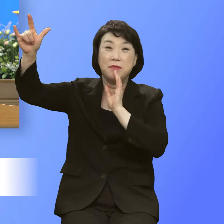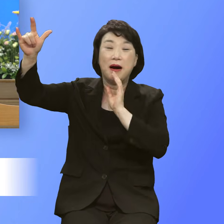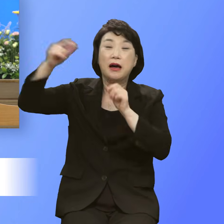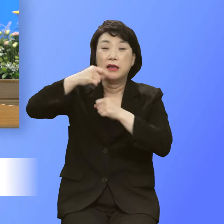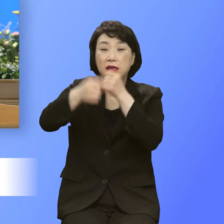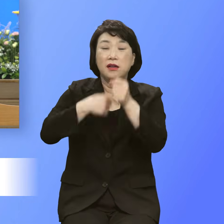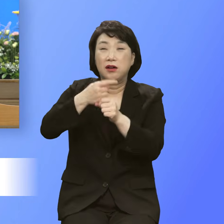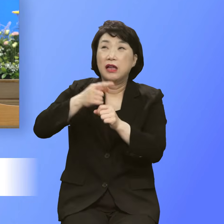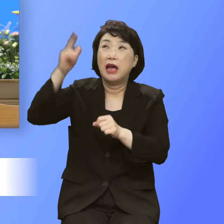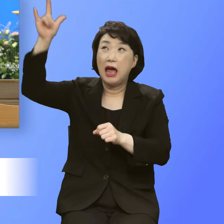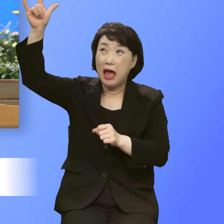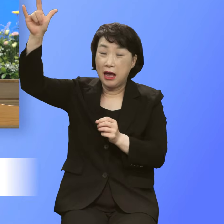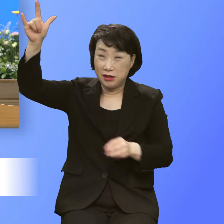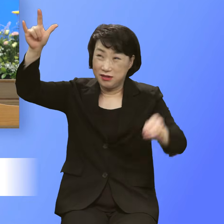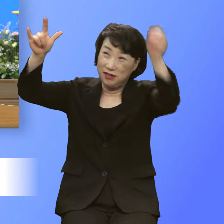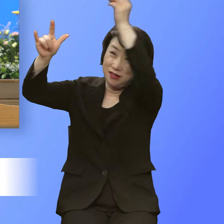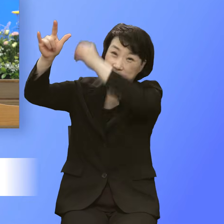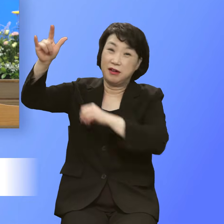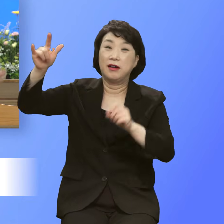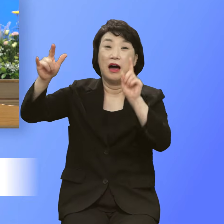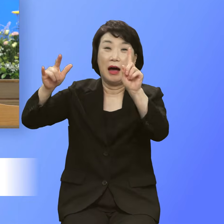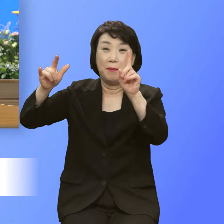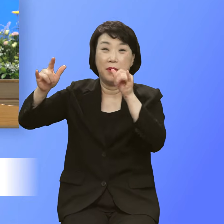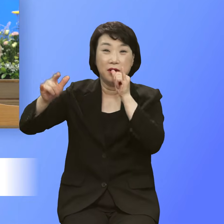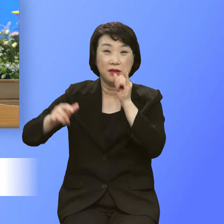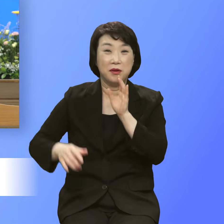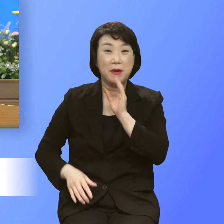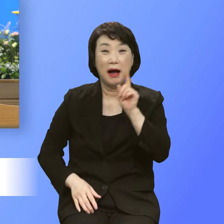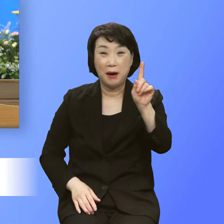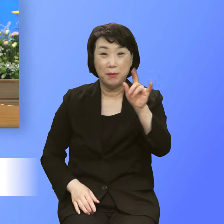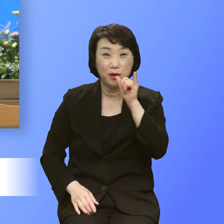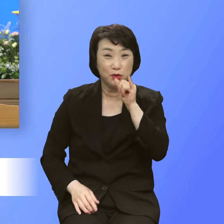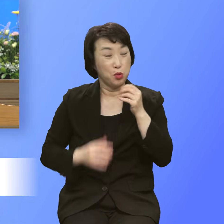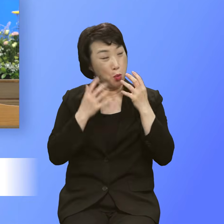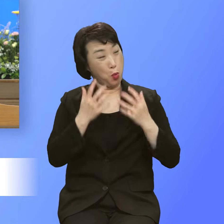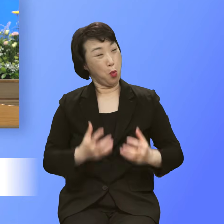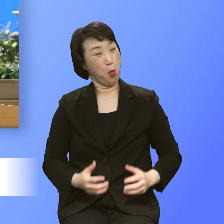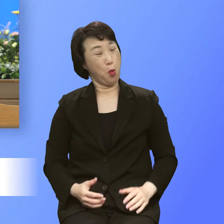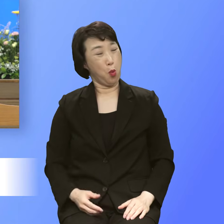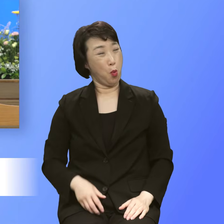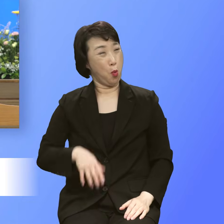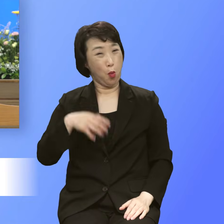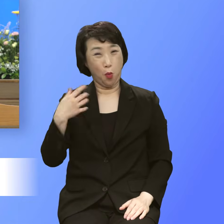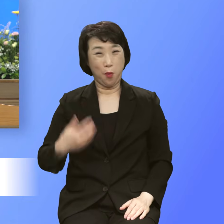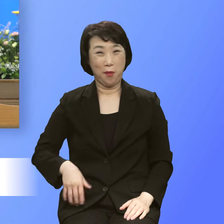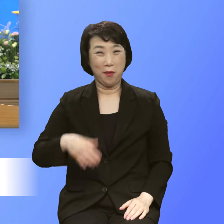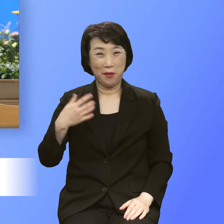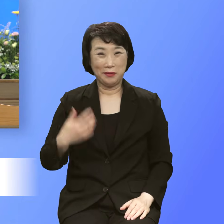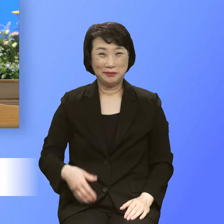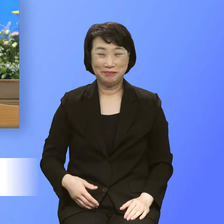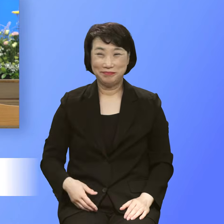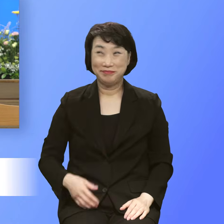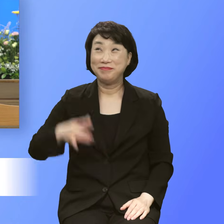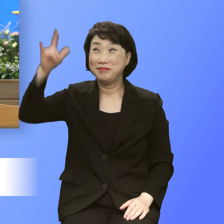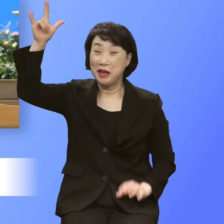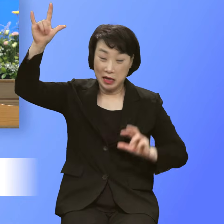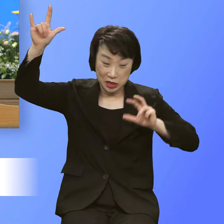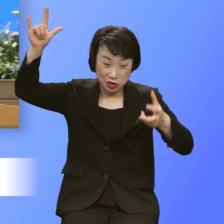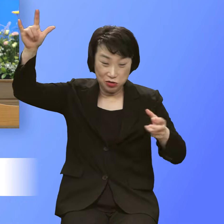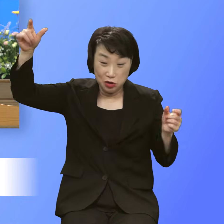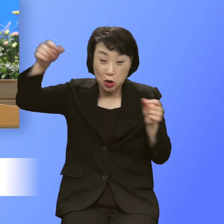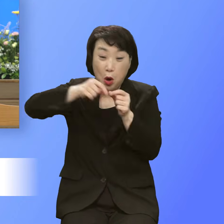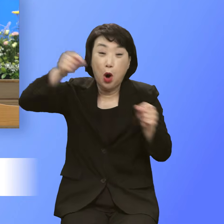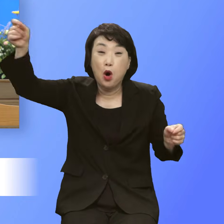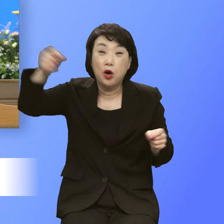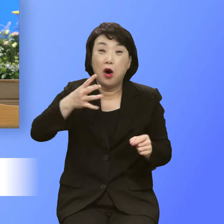1년에 태양을 중심으로 한 바퀴씩 돌아가요. 어마어마하지. 응? 태양과 지구의 거리가